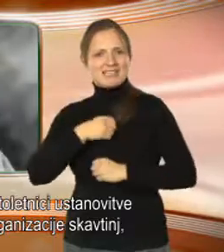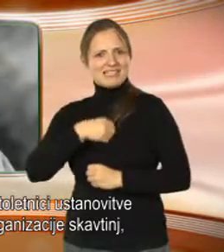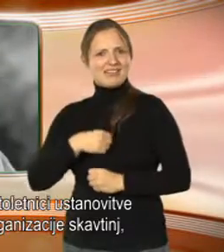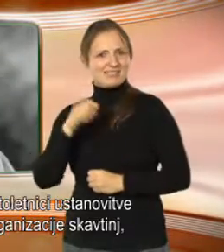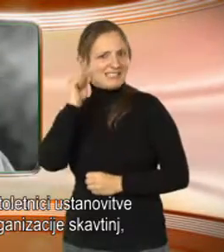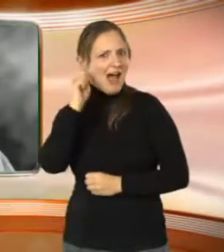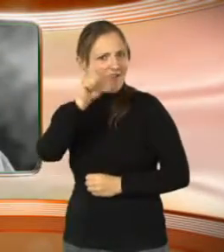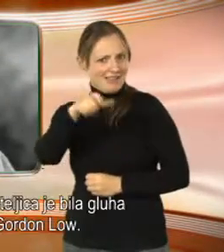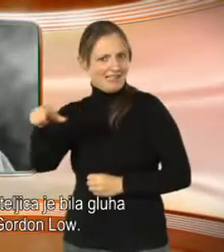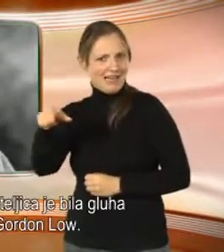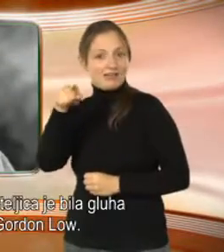Juliette Gordon-Love.